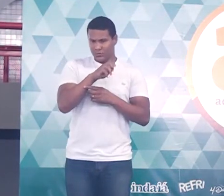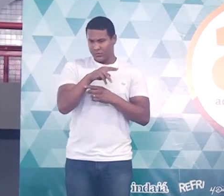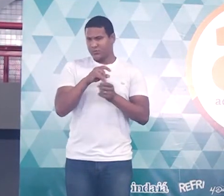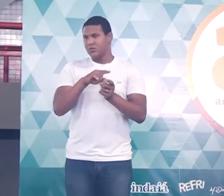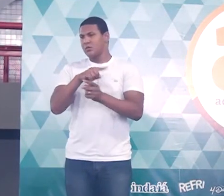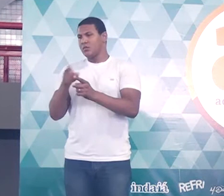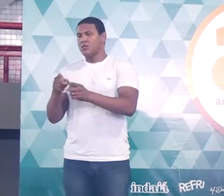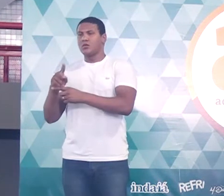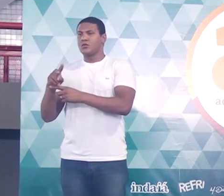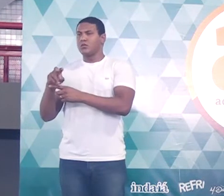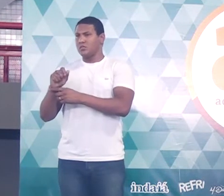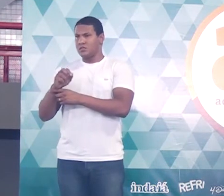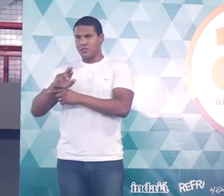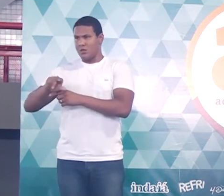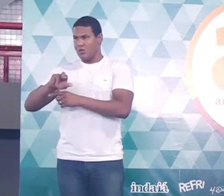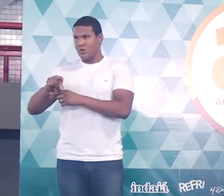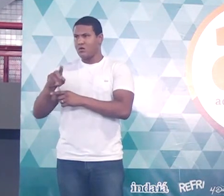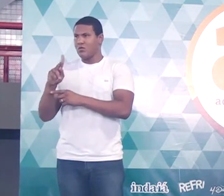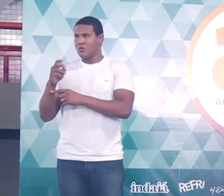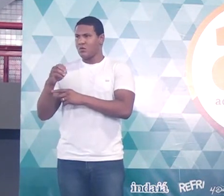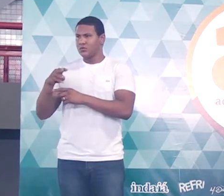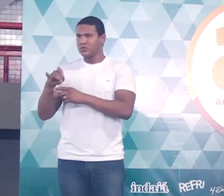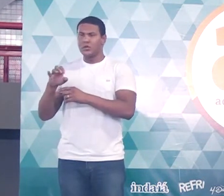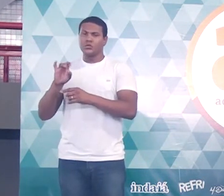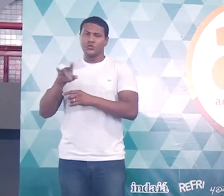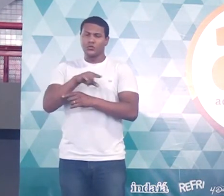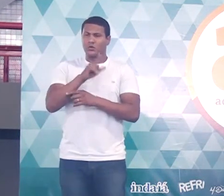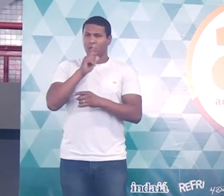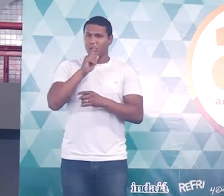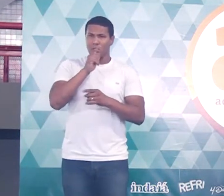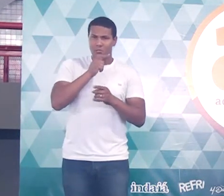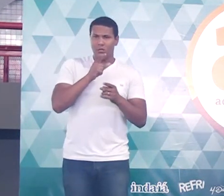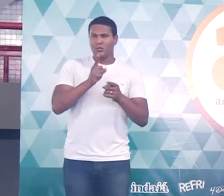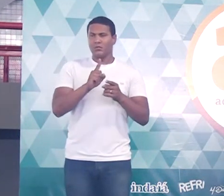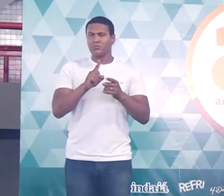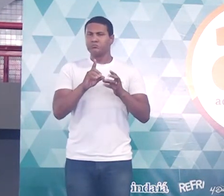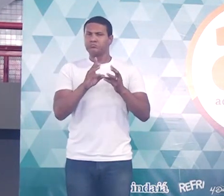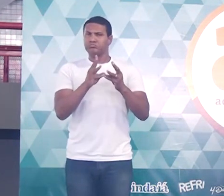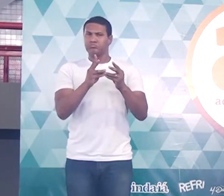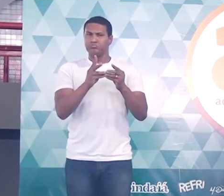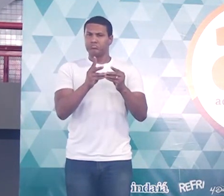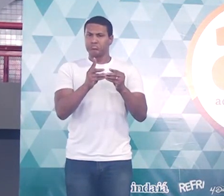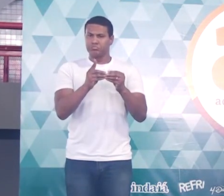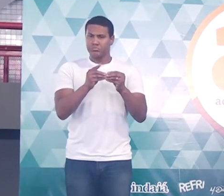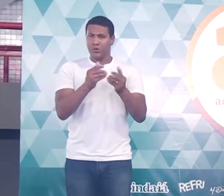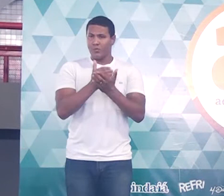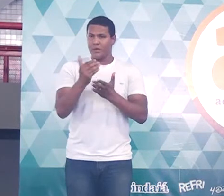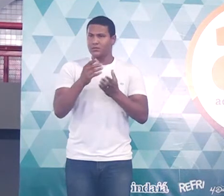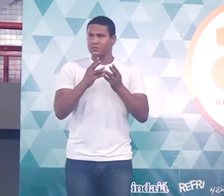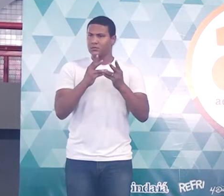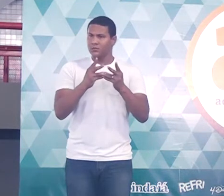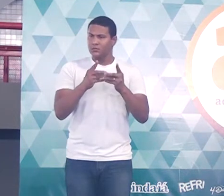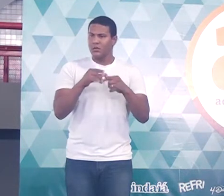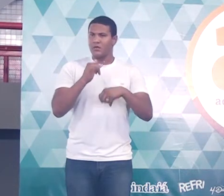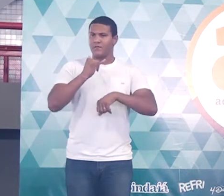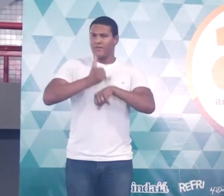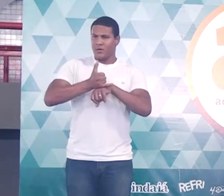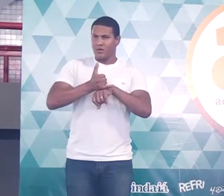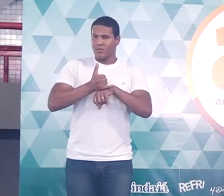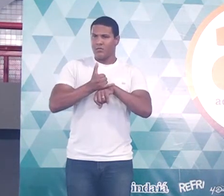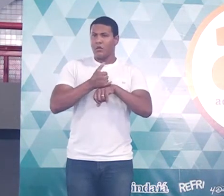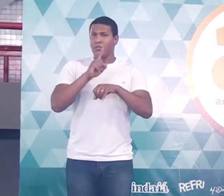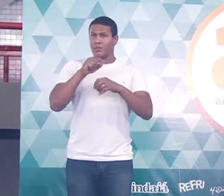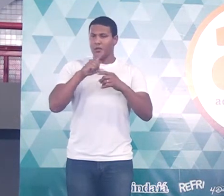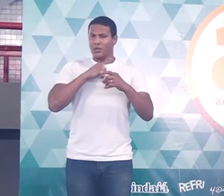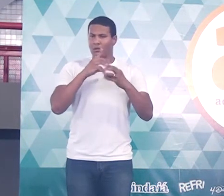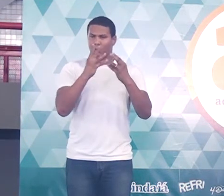que eles não ficam só líquido, eles começam a derreter, como é o caso do ferro. Ele é sólido e começa a